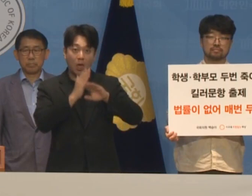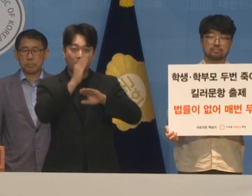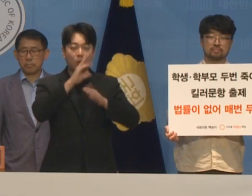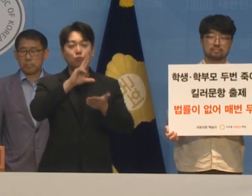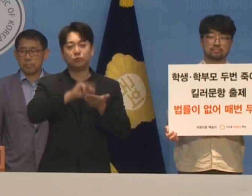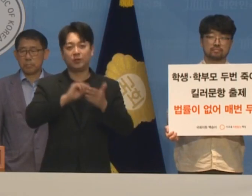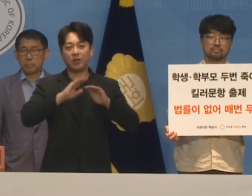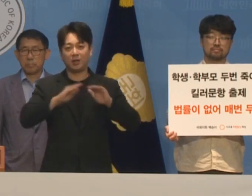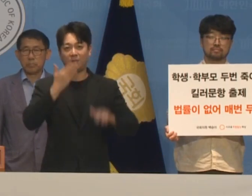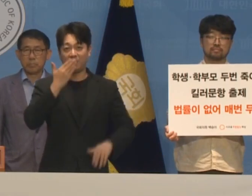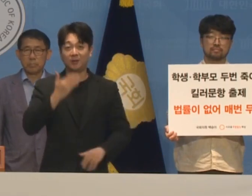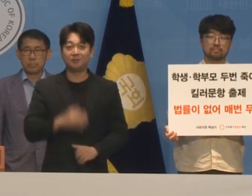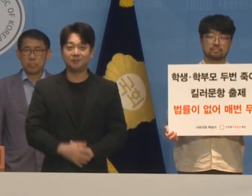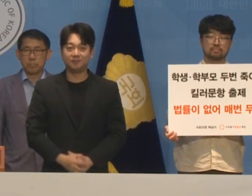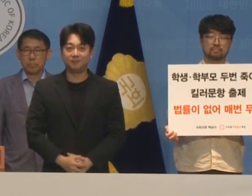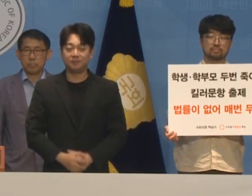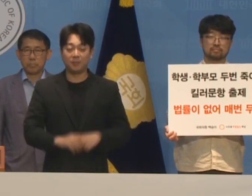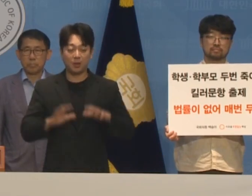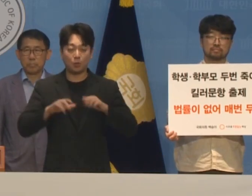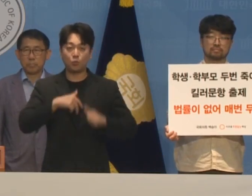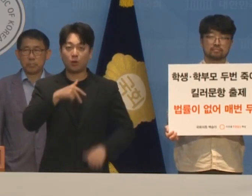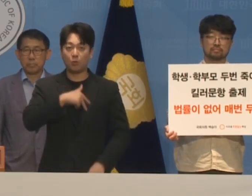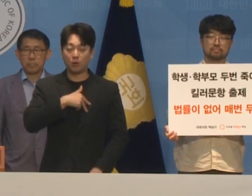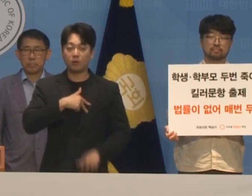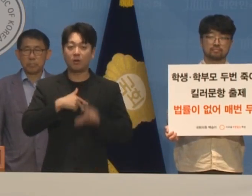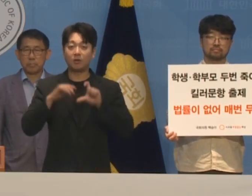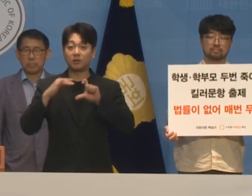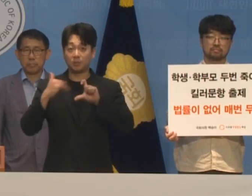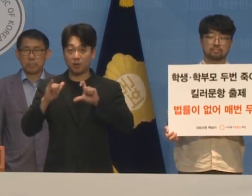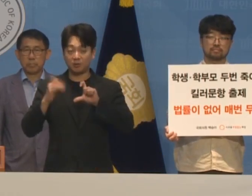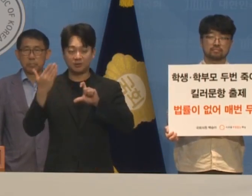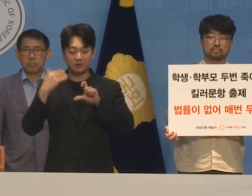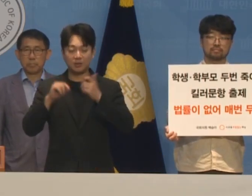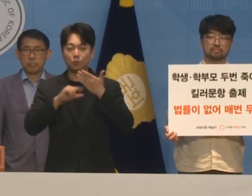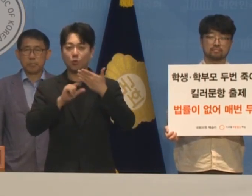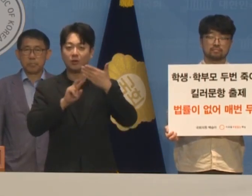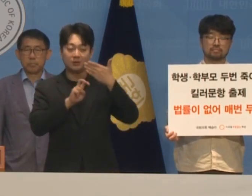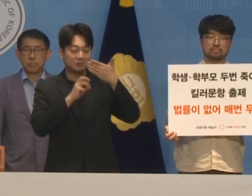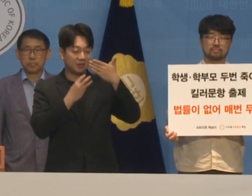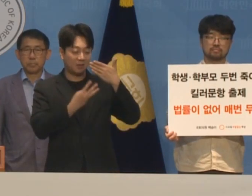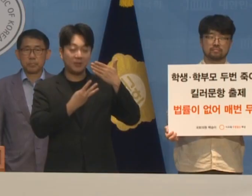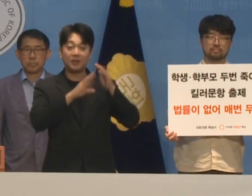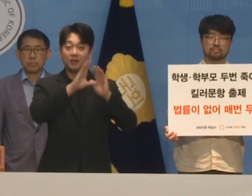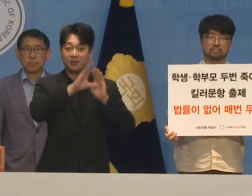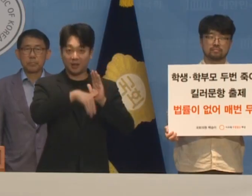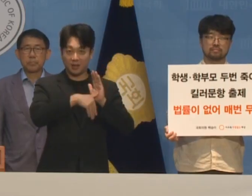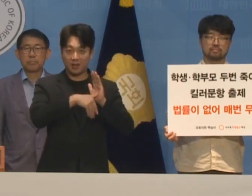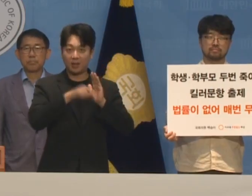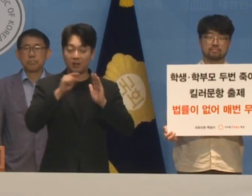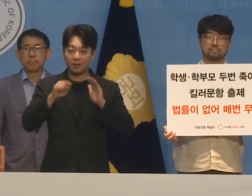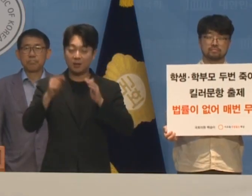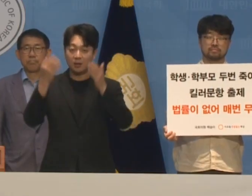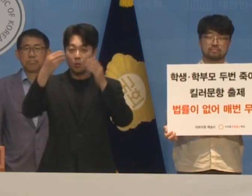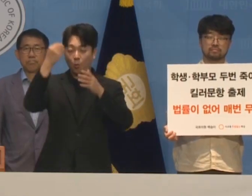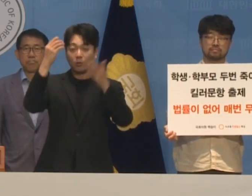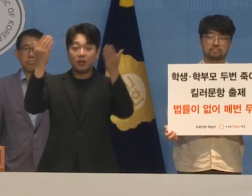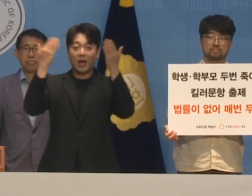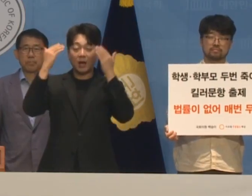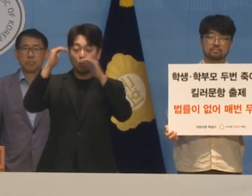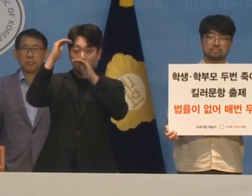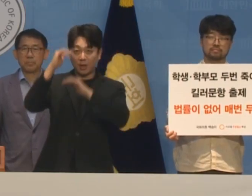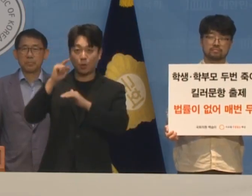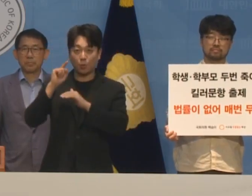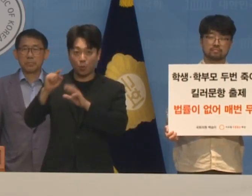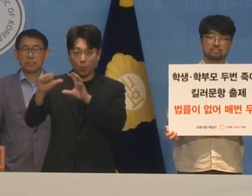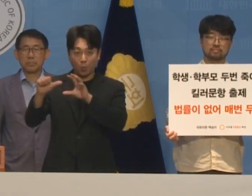등 15분의 국회의원은 9월 23일 수능을 선행교육 규제법의 적용 대상에 포함시키는 내용의